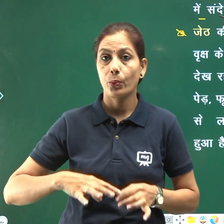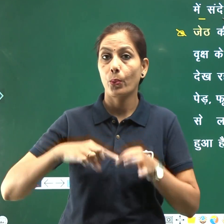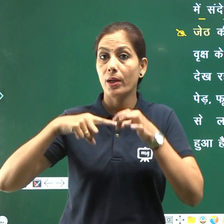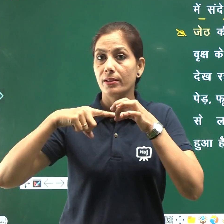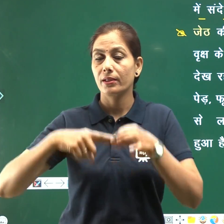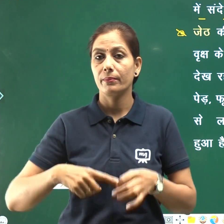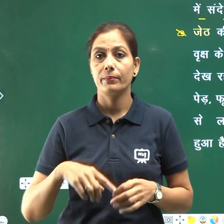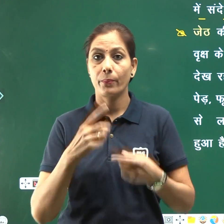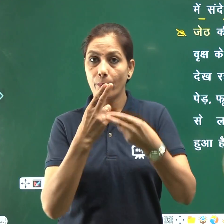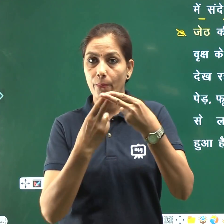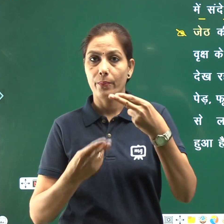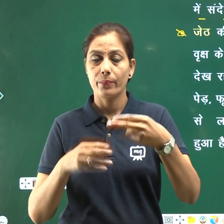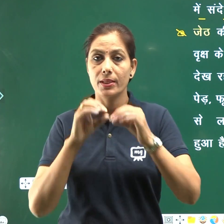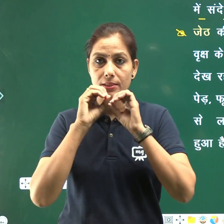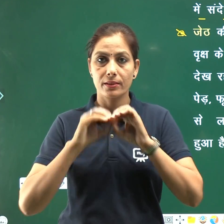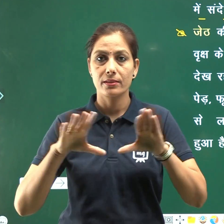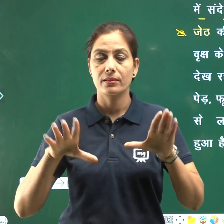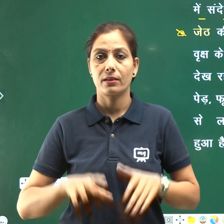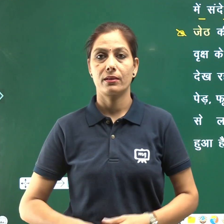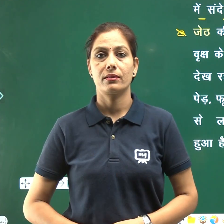संदेश दिया है।